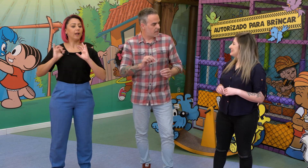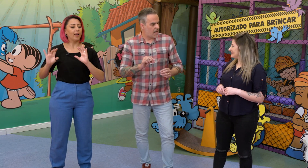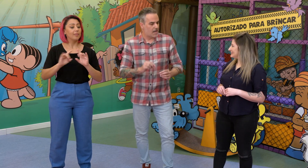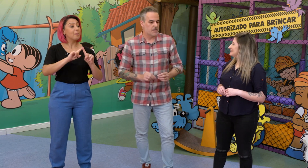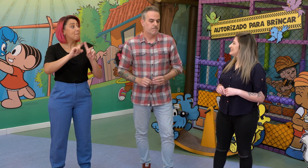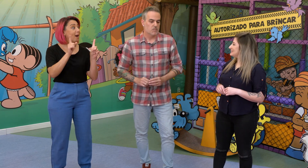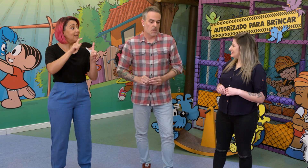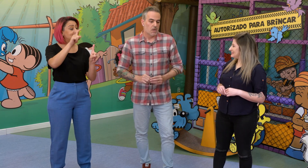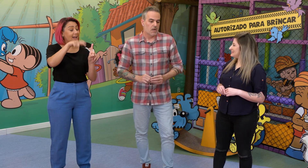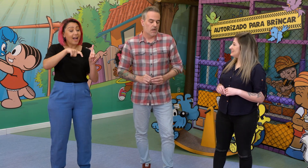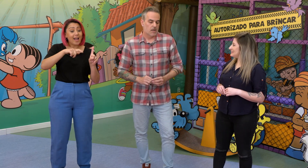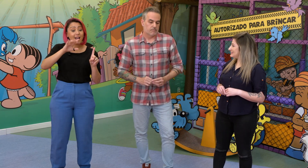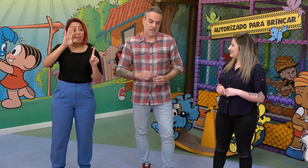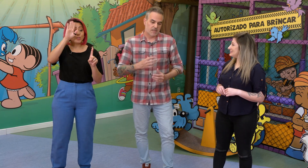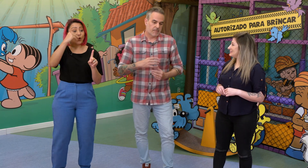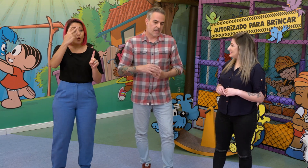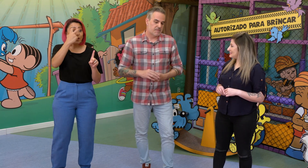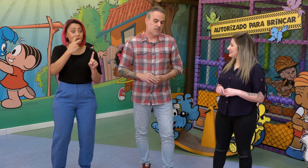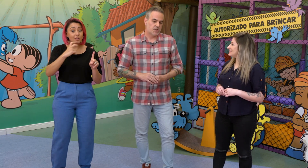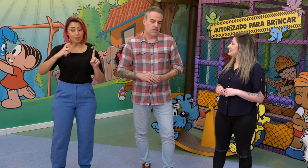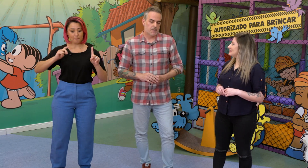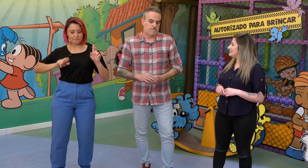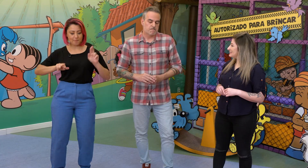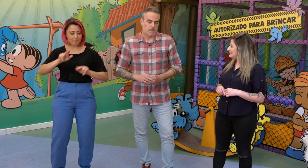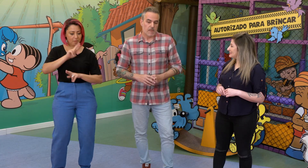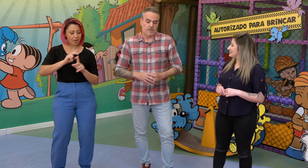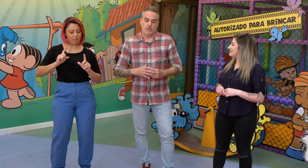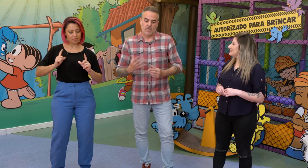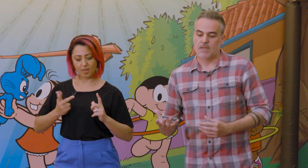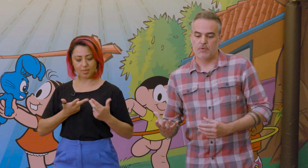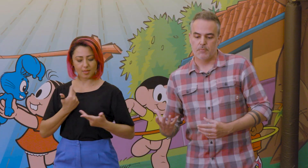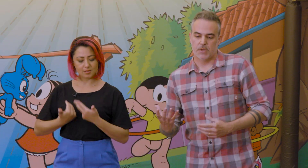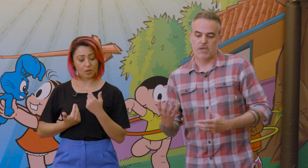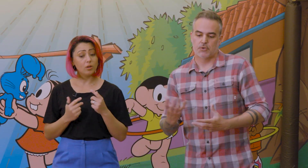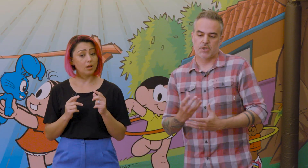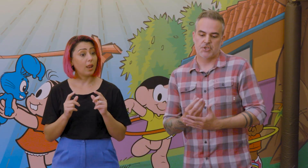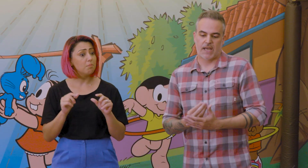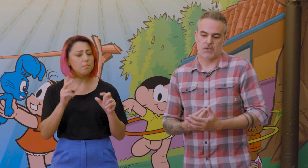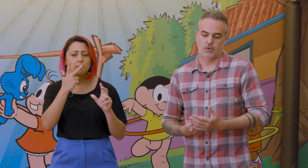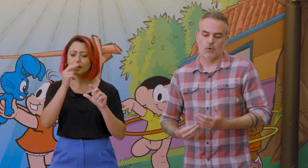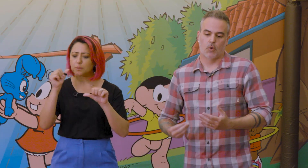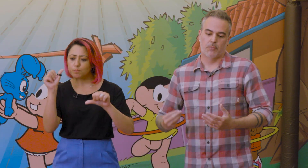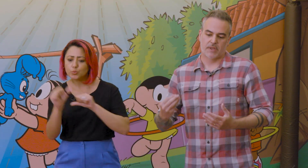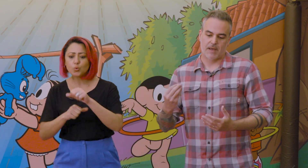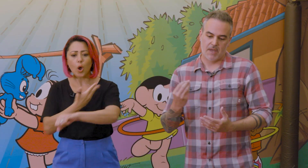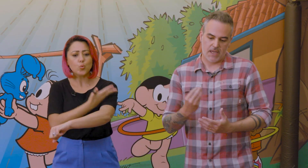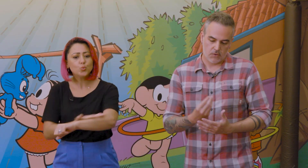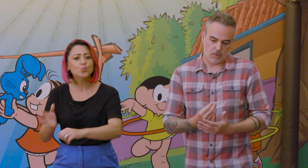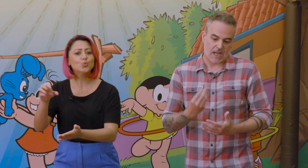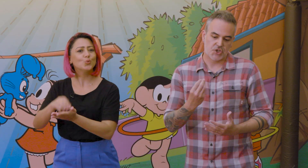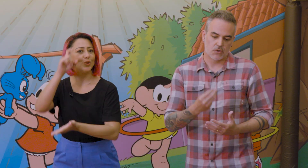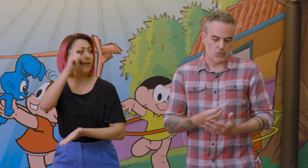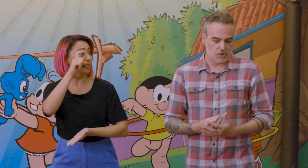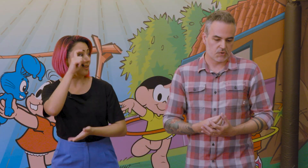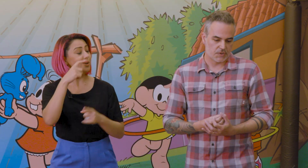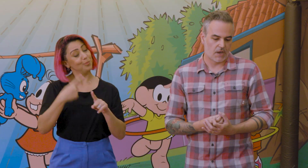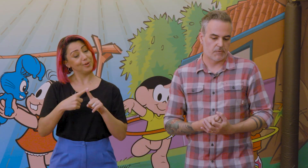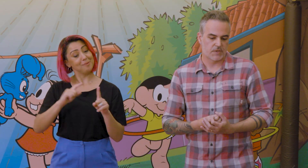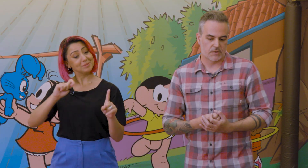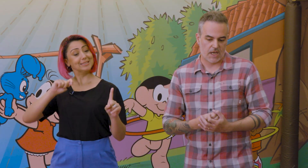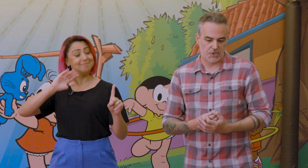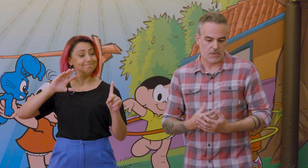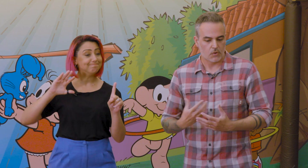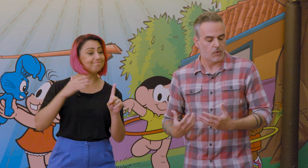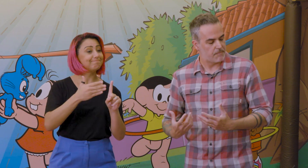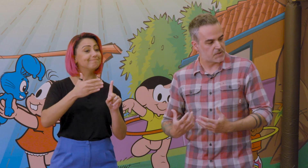com detalhe, uma estampa na camisetinha. Então, isso é muito importante, quando a gente relaciona o comportamento, a atitude social